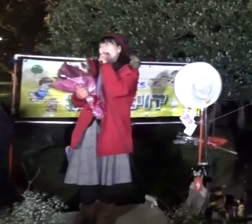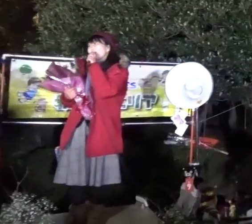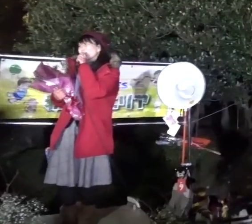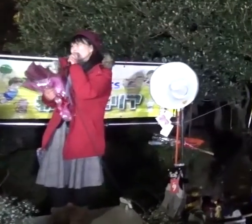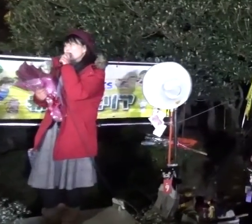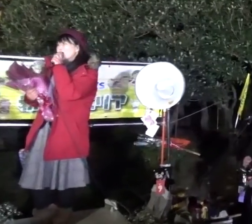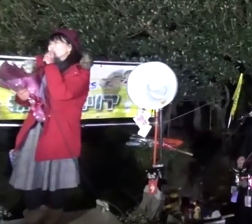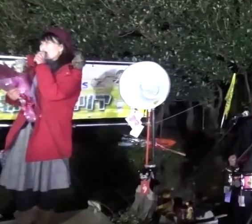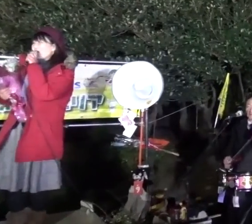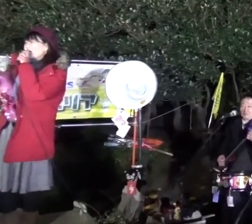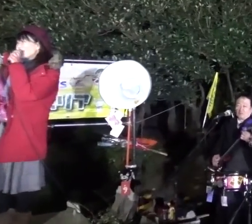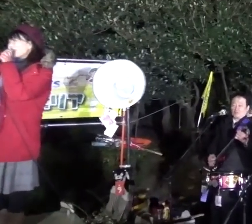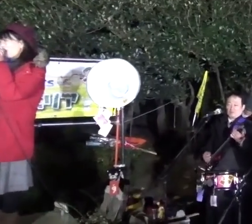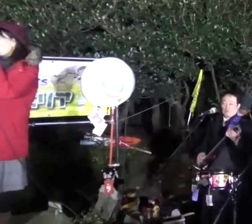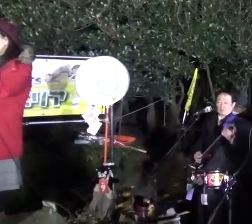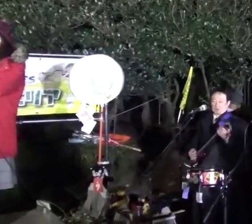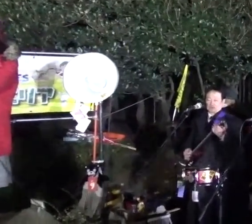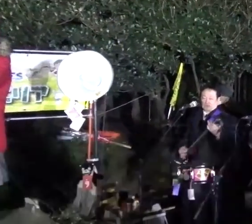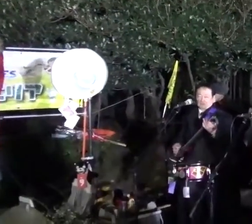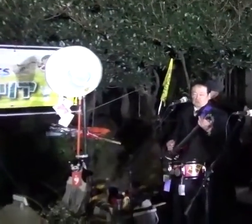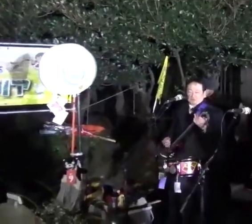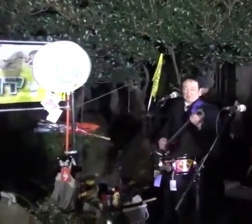々乗りの